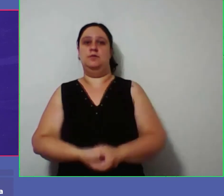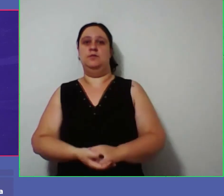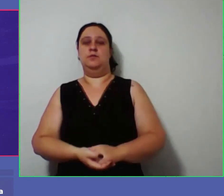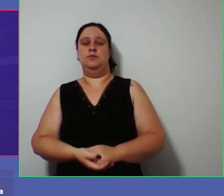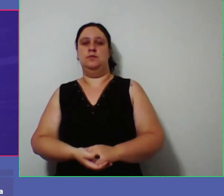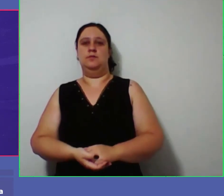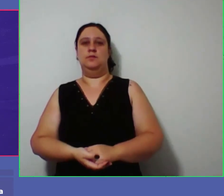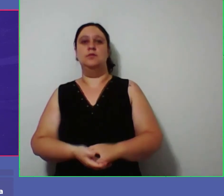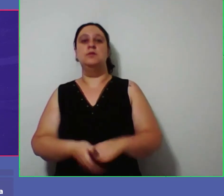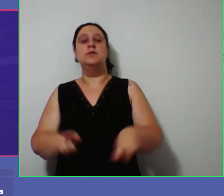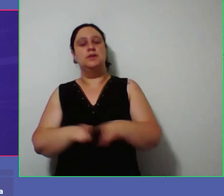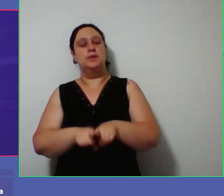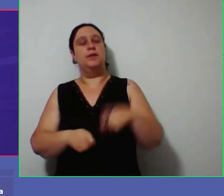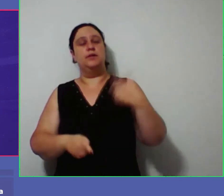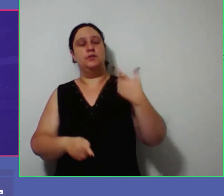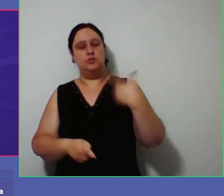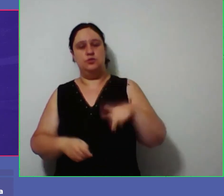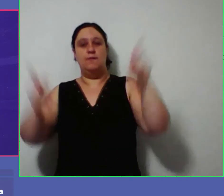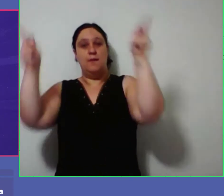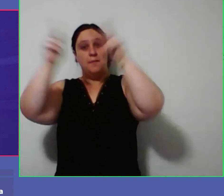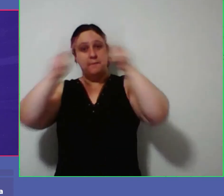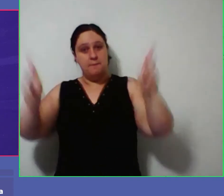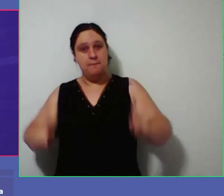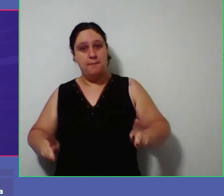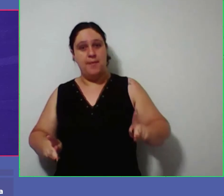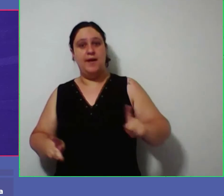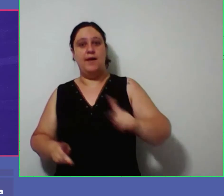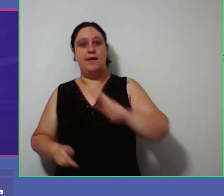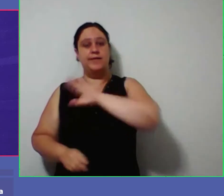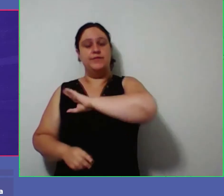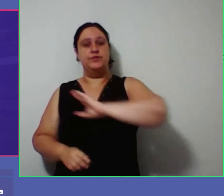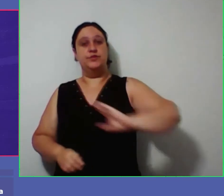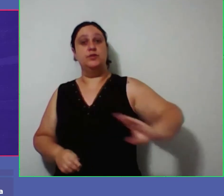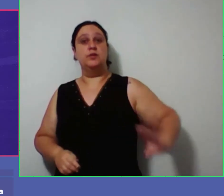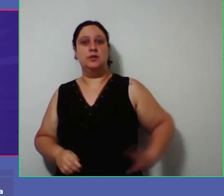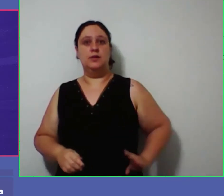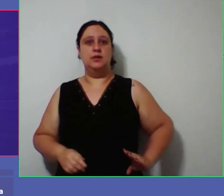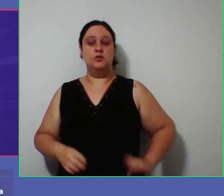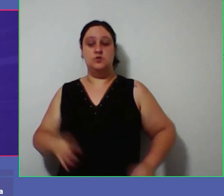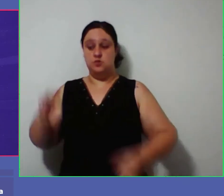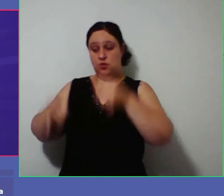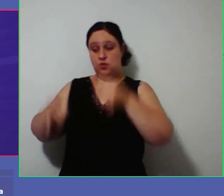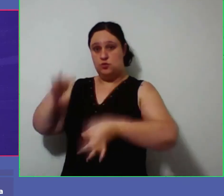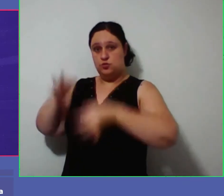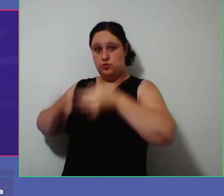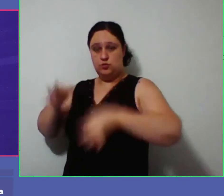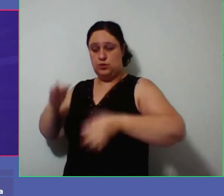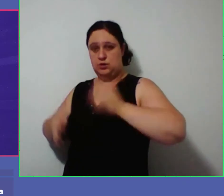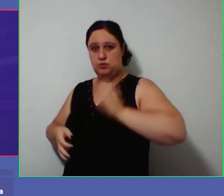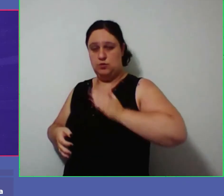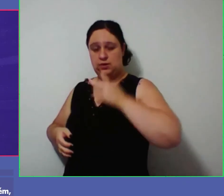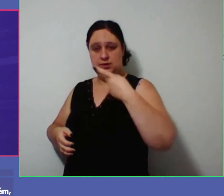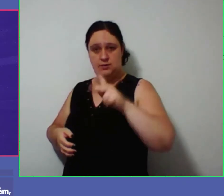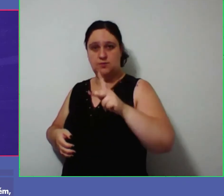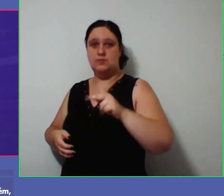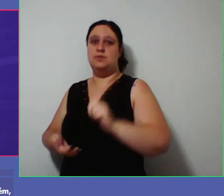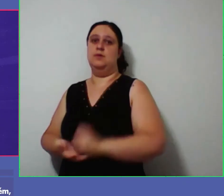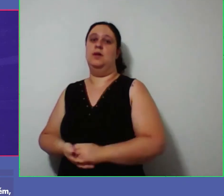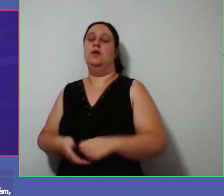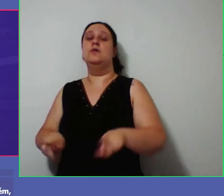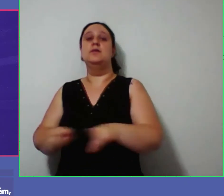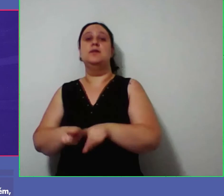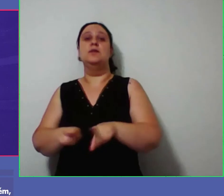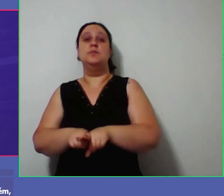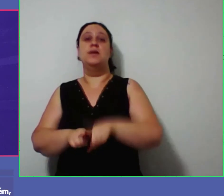paz. Seja a paz de Cristo o árbitro em vosso coração, a qual também fosse chamados em um só